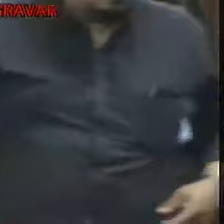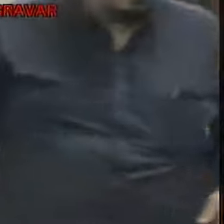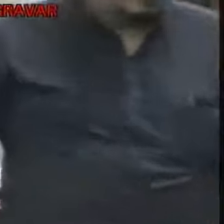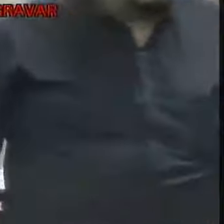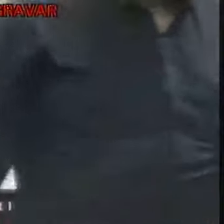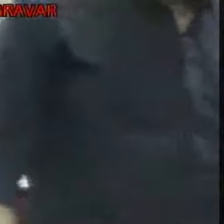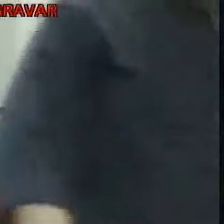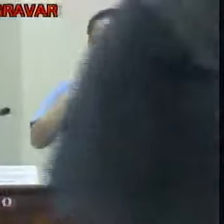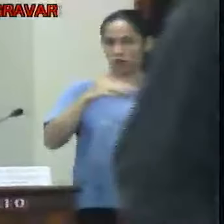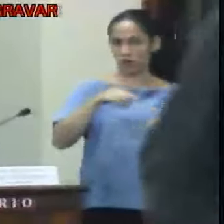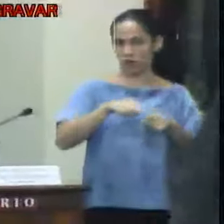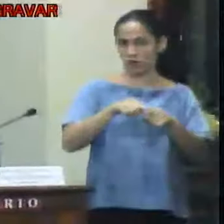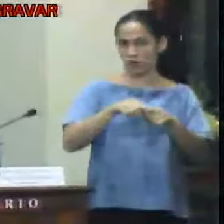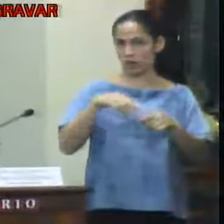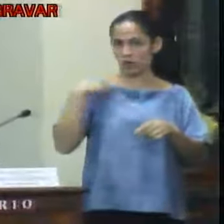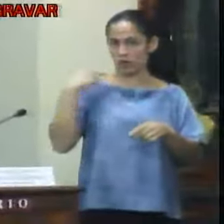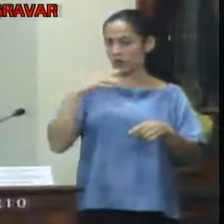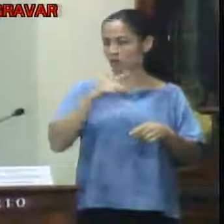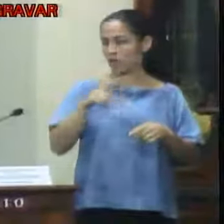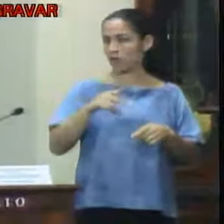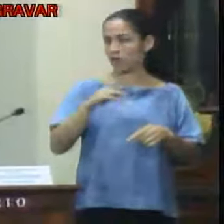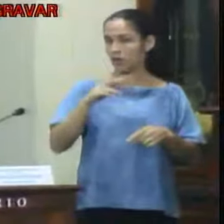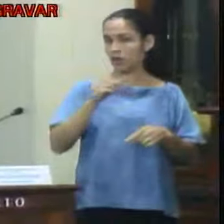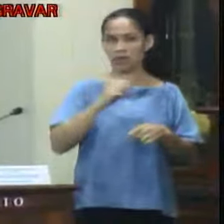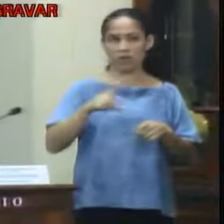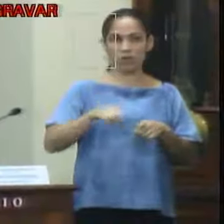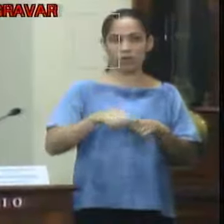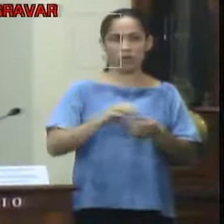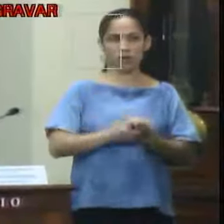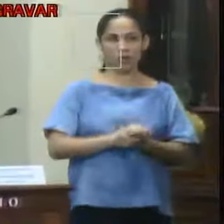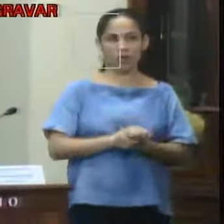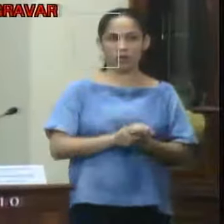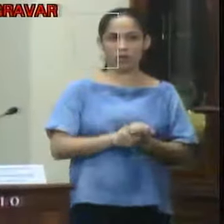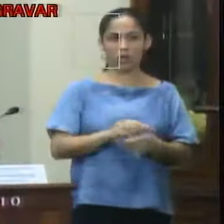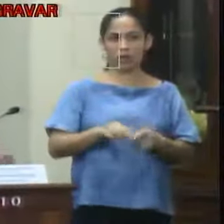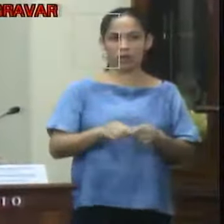junho de 2018. Vereador professor Rafael.